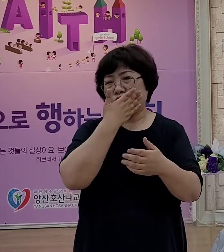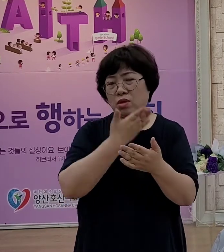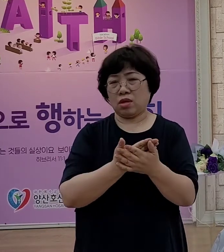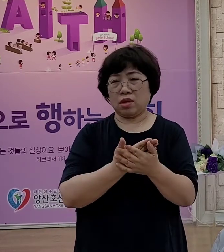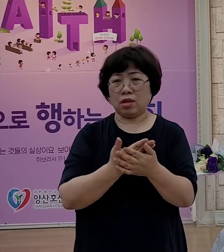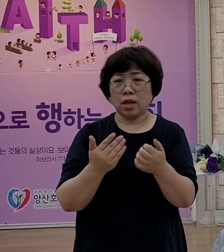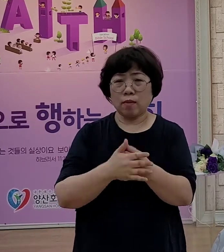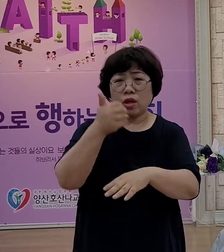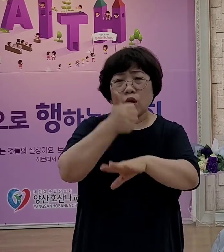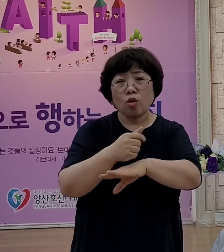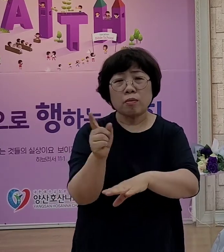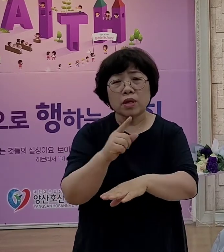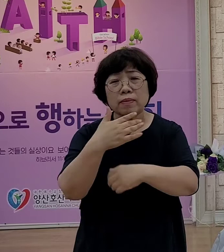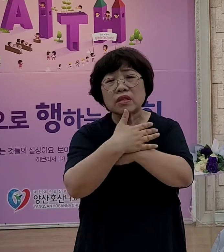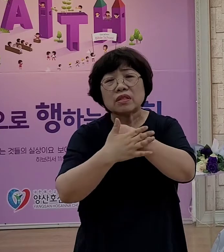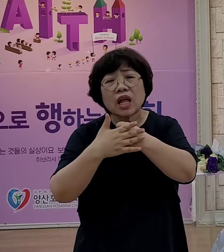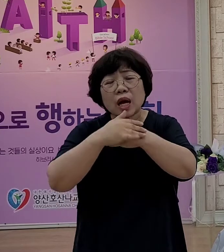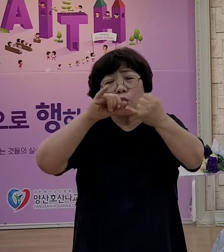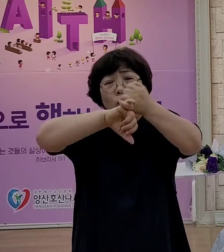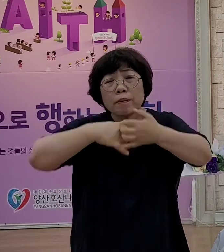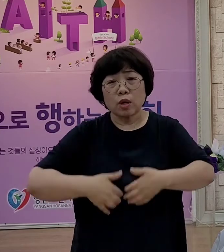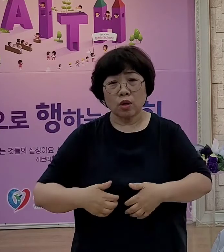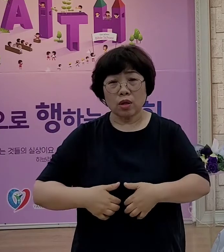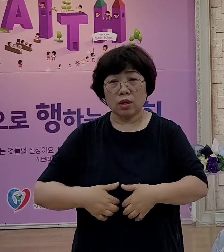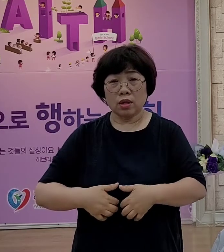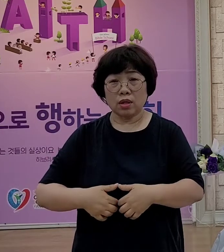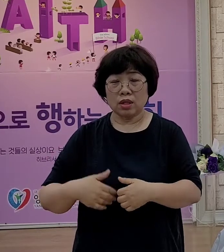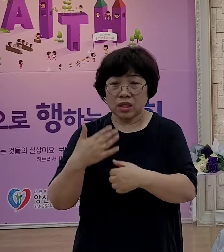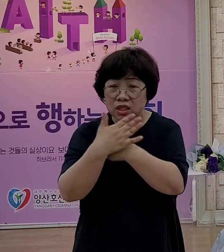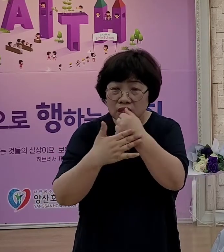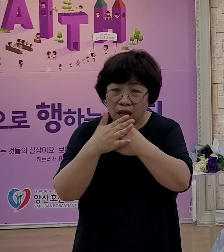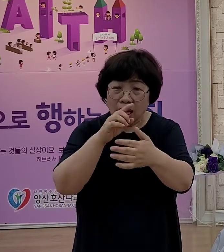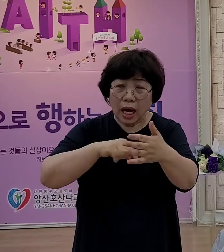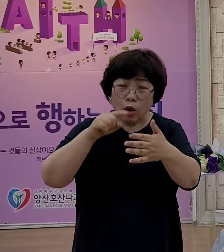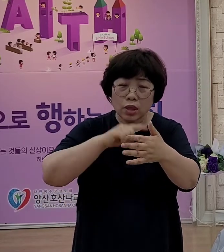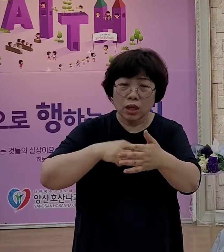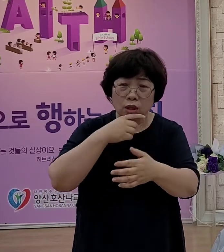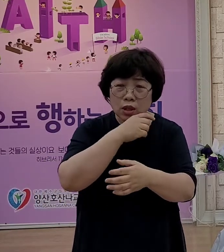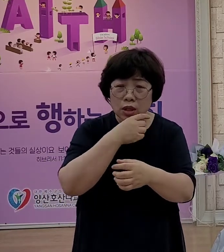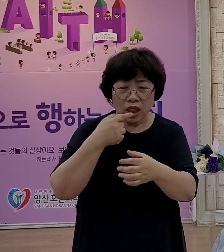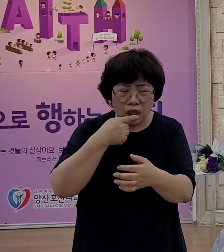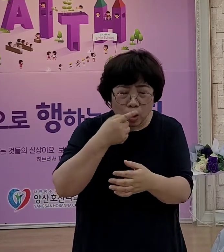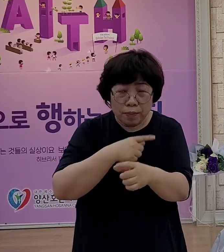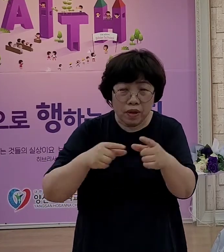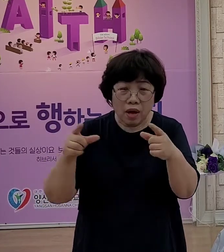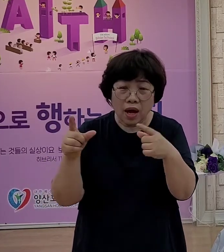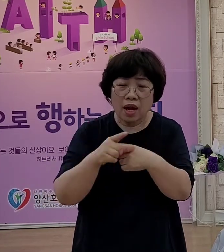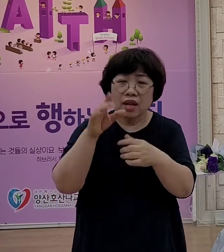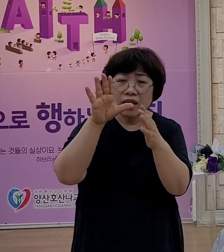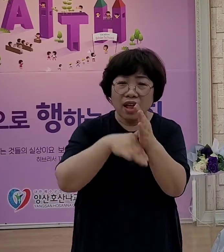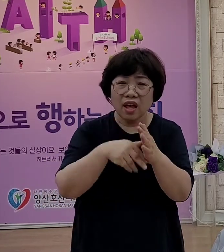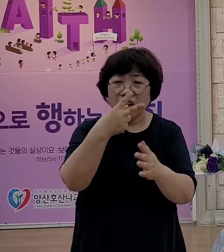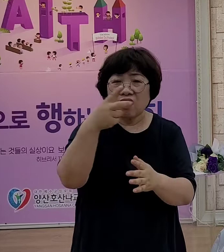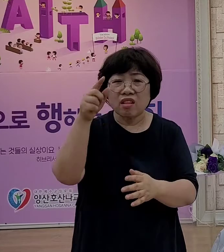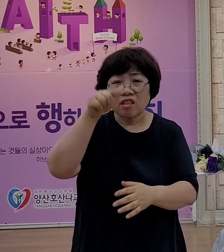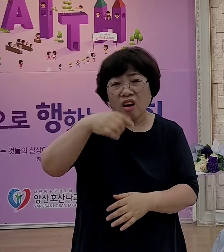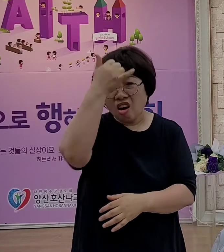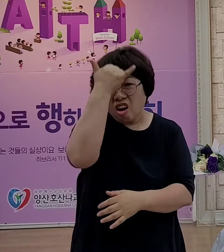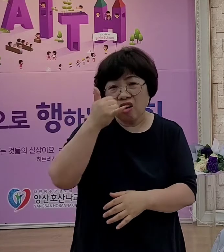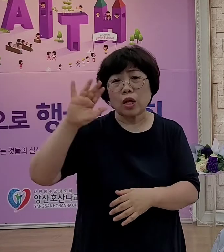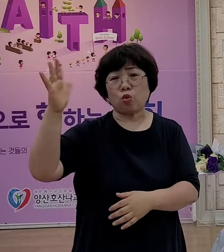그러니까 은혜 가운데서 소금으로 맛을 내는 말을 할 때에 뭐가 됩니까? 이게 덕이 된다라는